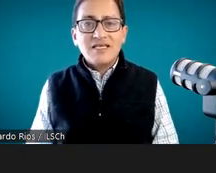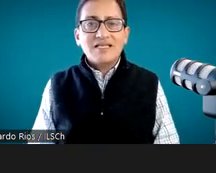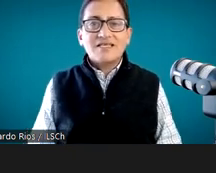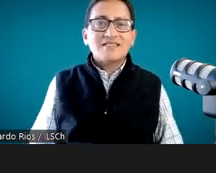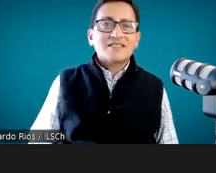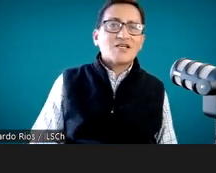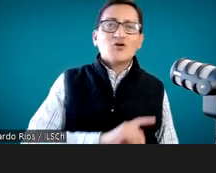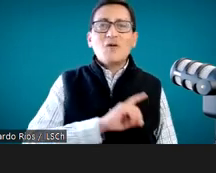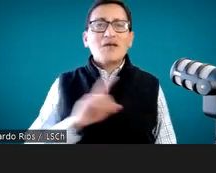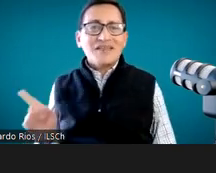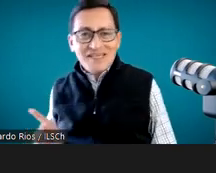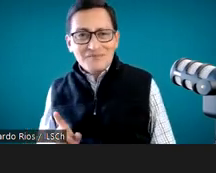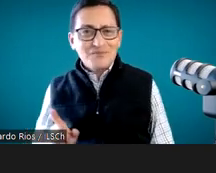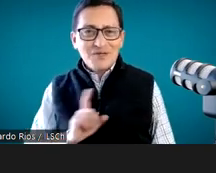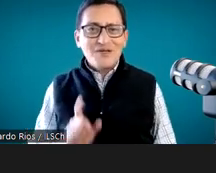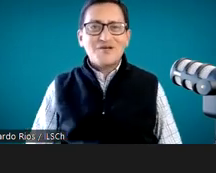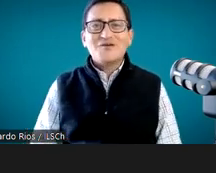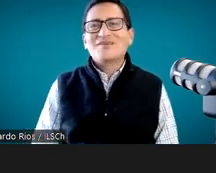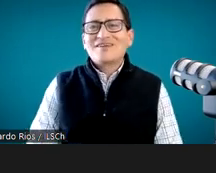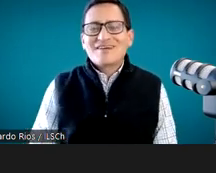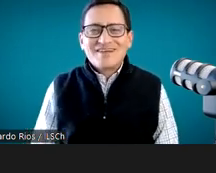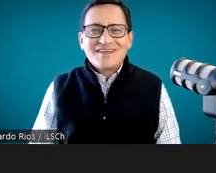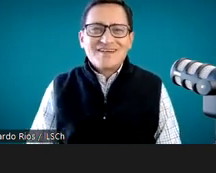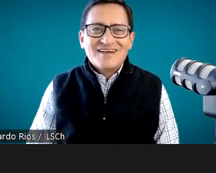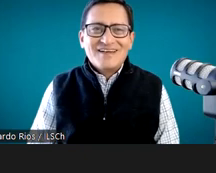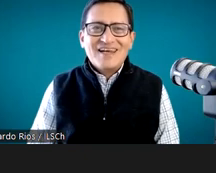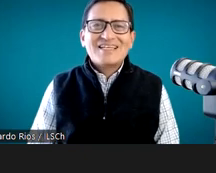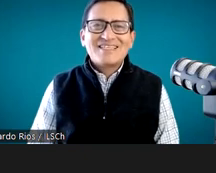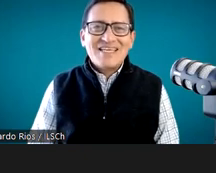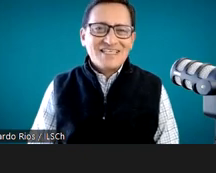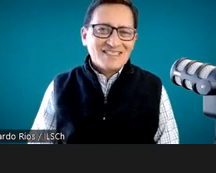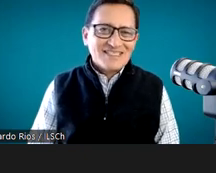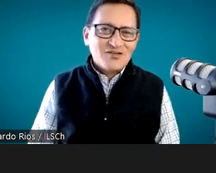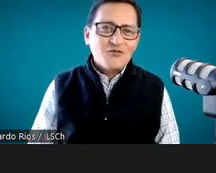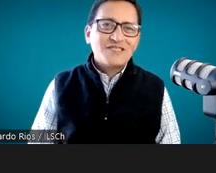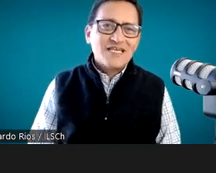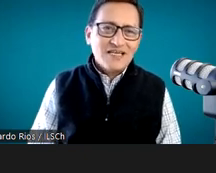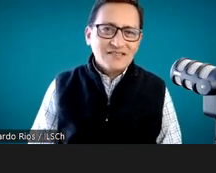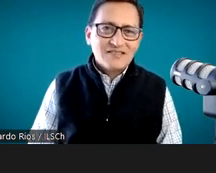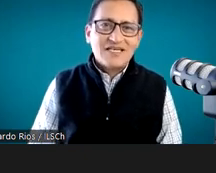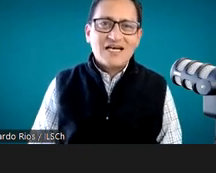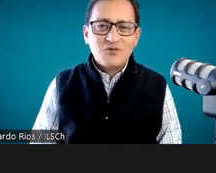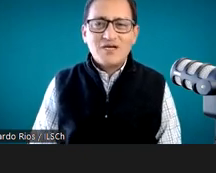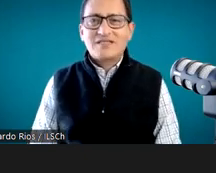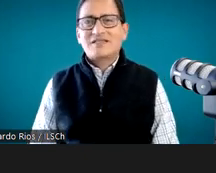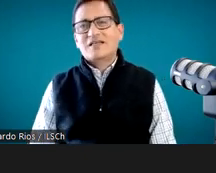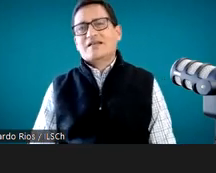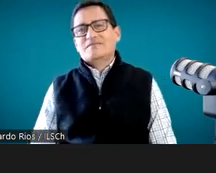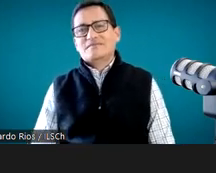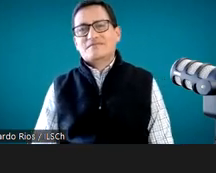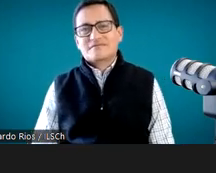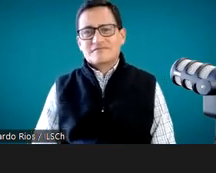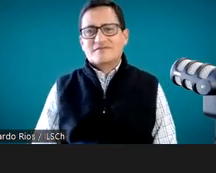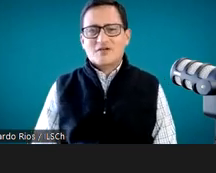lengua de señas es no aprender primero las señas oficiales de la lengua de señas